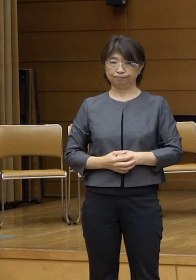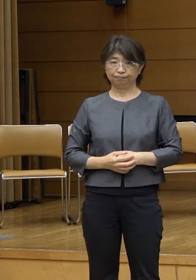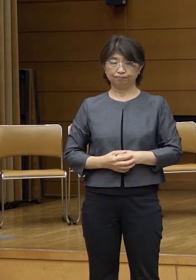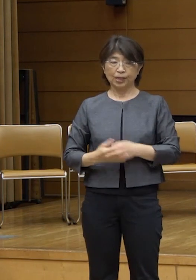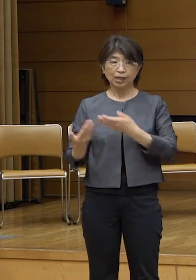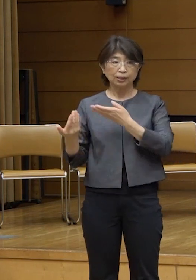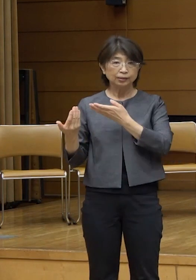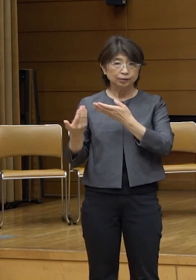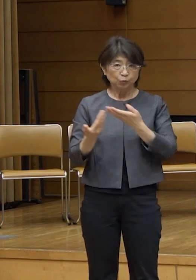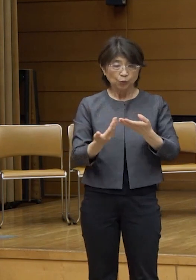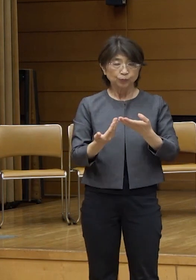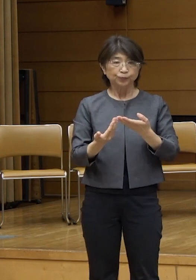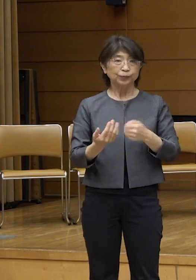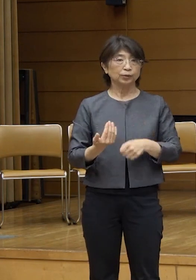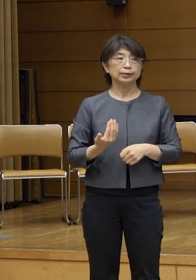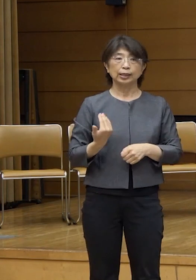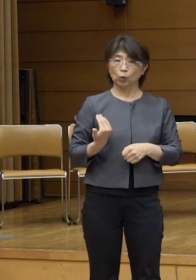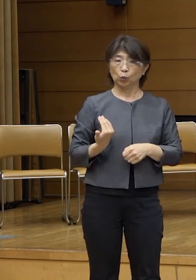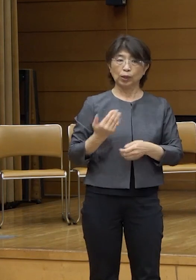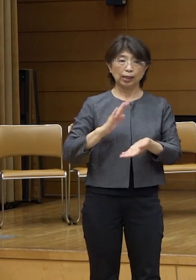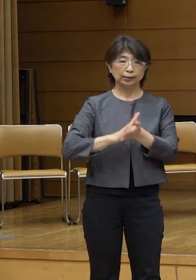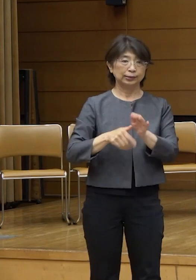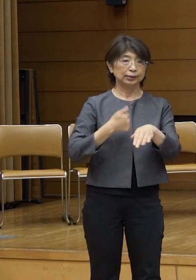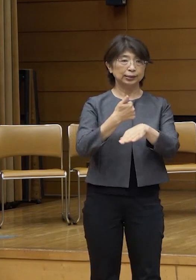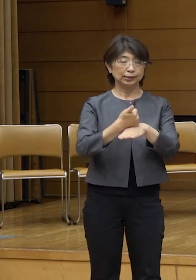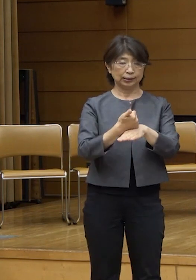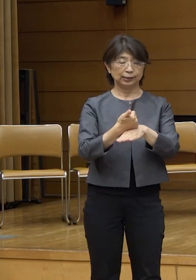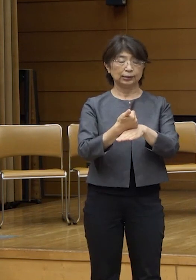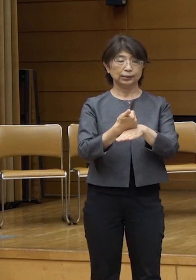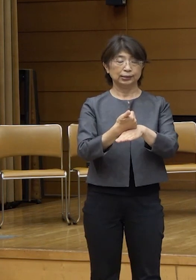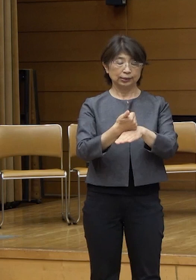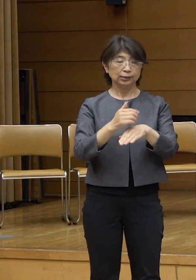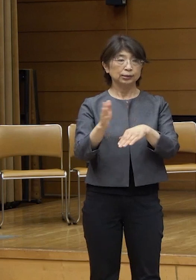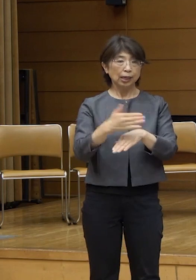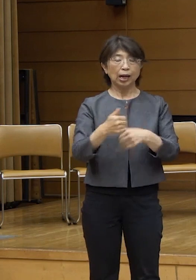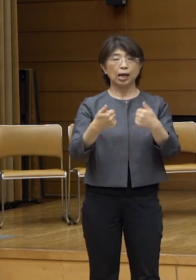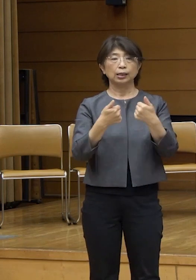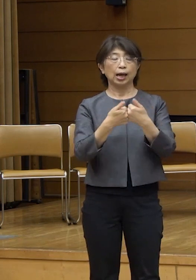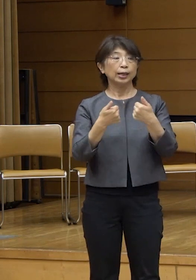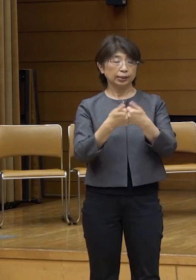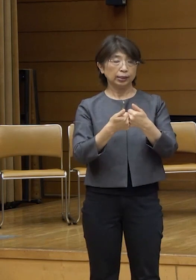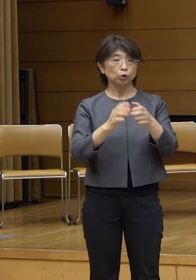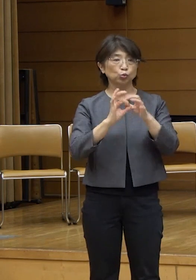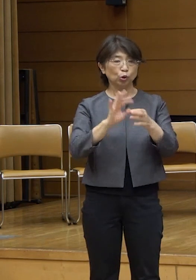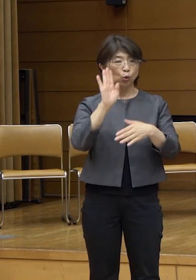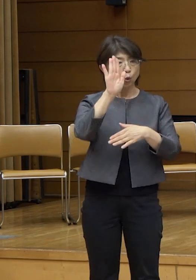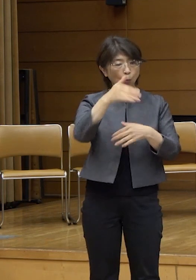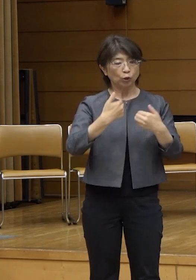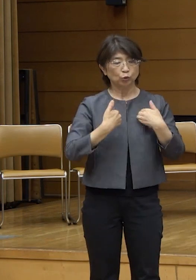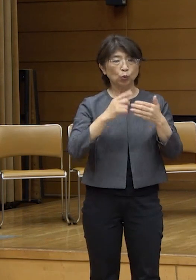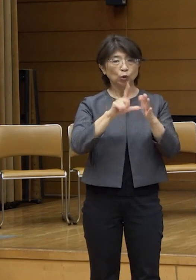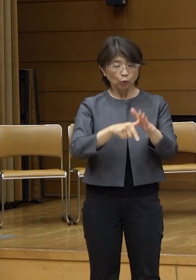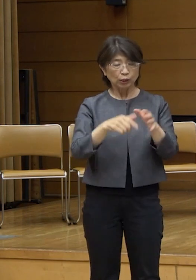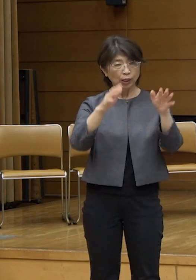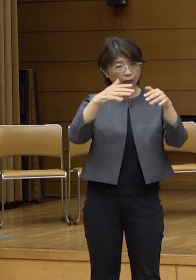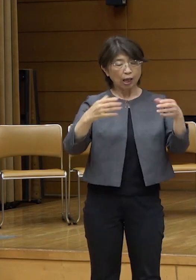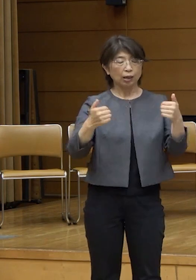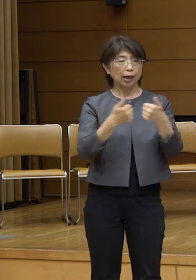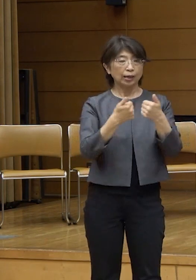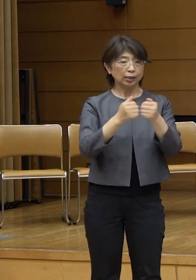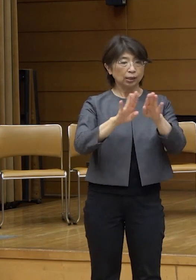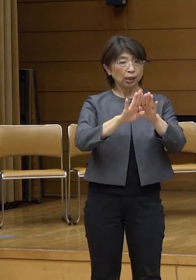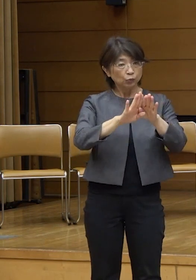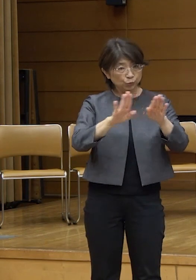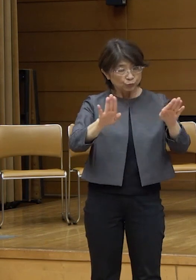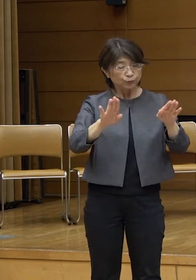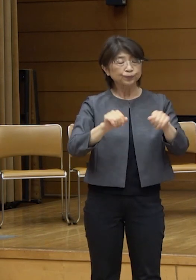東京新聞の関谷です。先ほど知事はこの会議について今後も必要があれば開催されるというふうにおっしゃっていたと思うんですが、今後のその開催のス